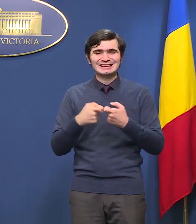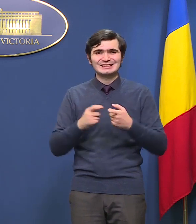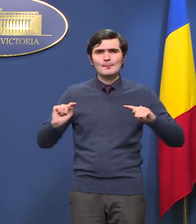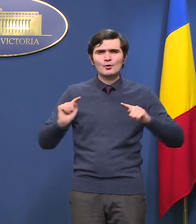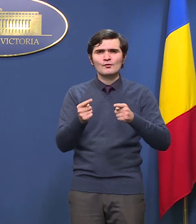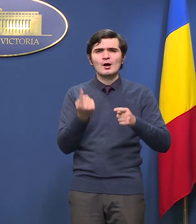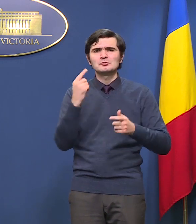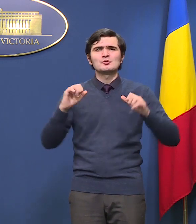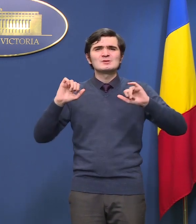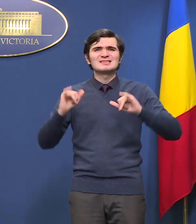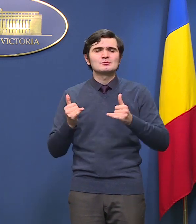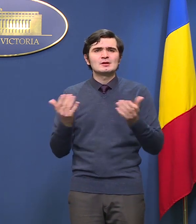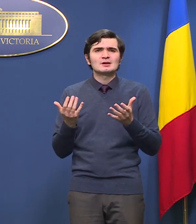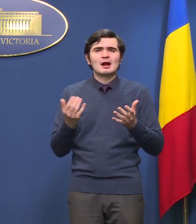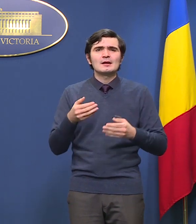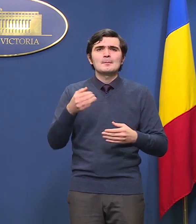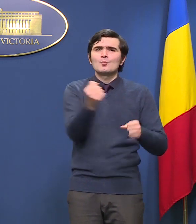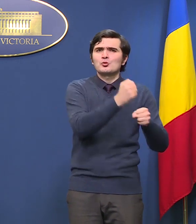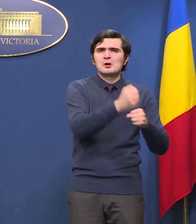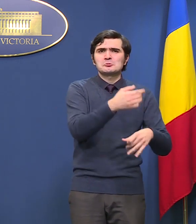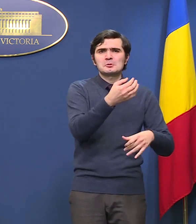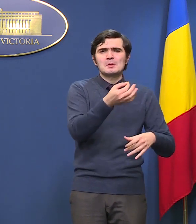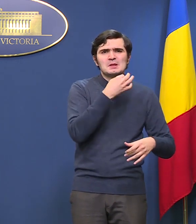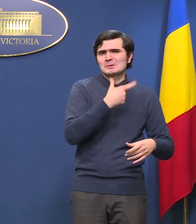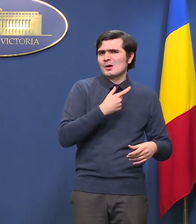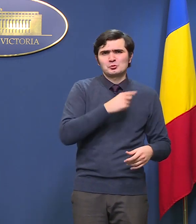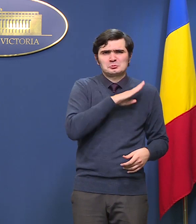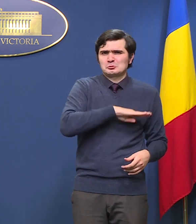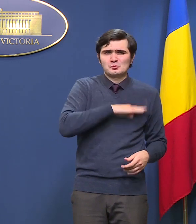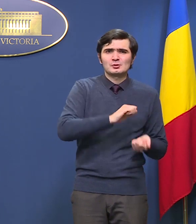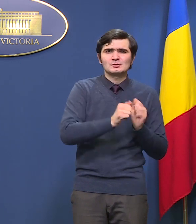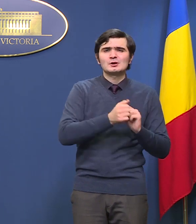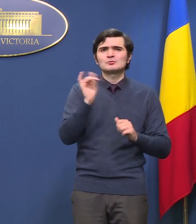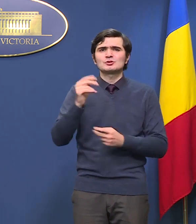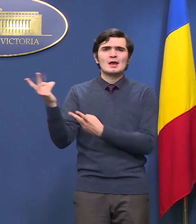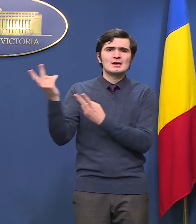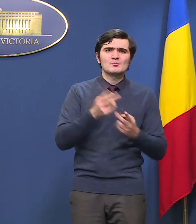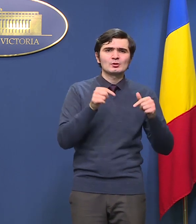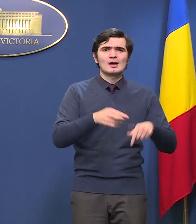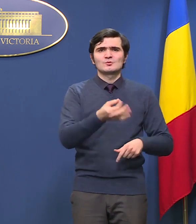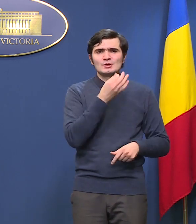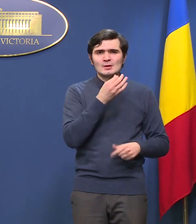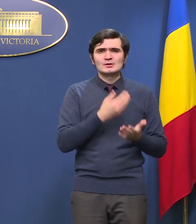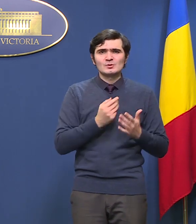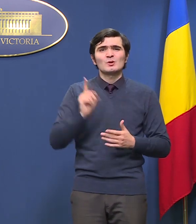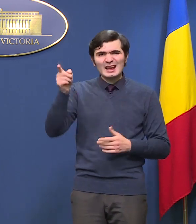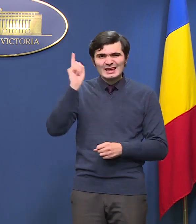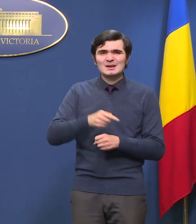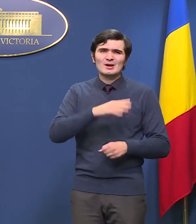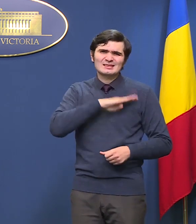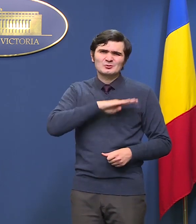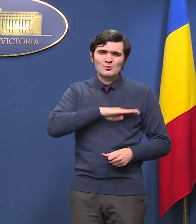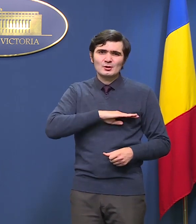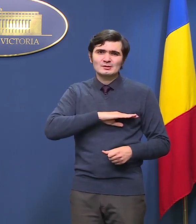de nesuportat pentru producătorii de medicamente sau pentru importatorii de medicamente, care trebuie să suporte din prețul